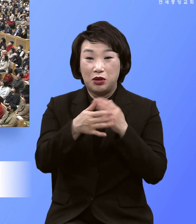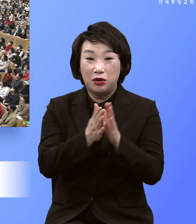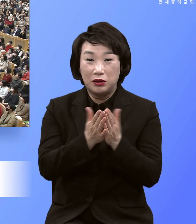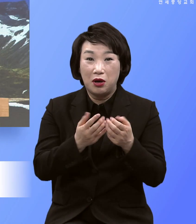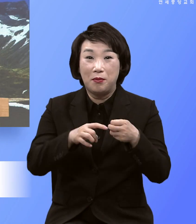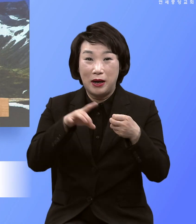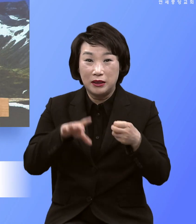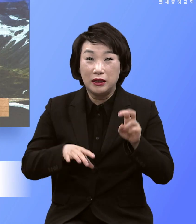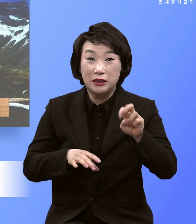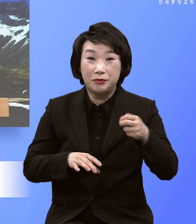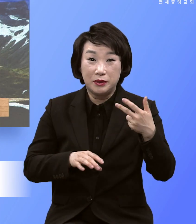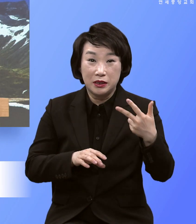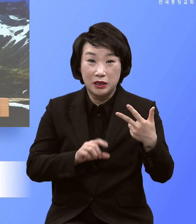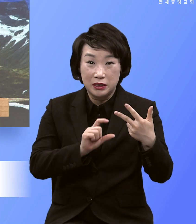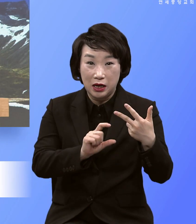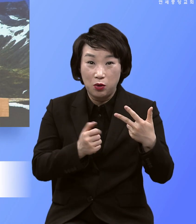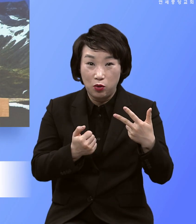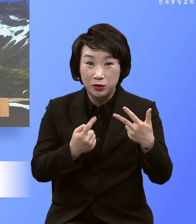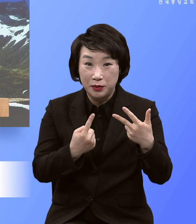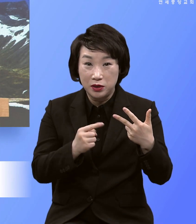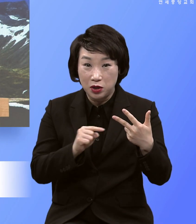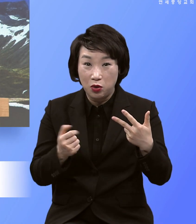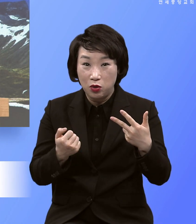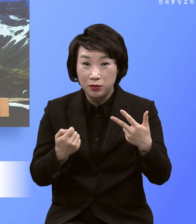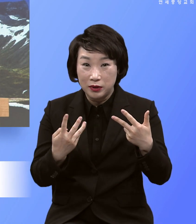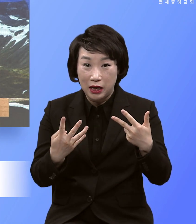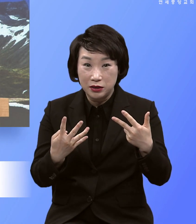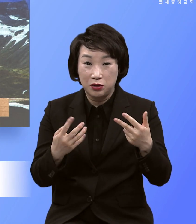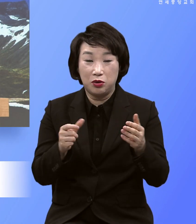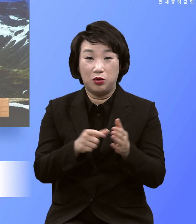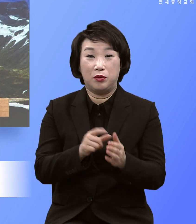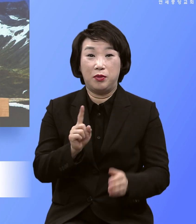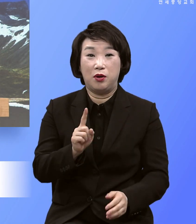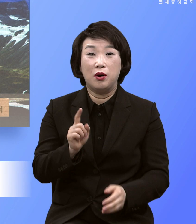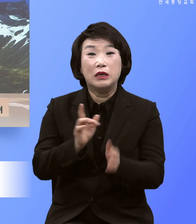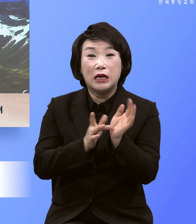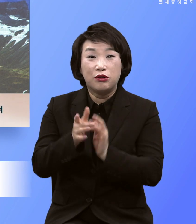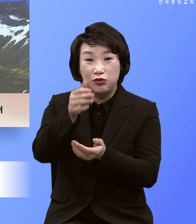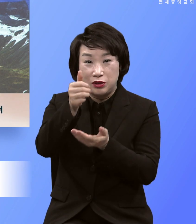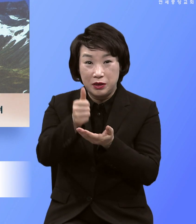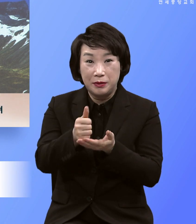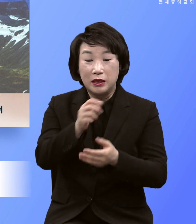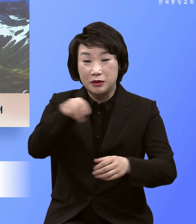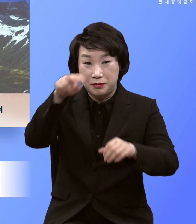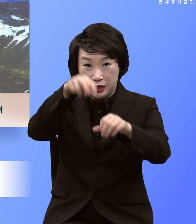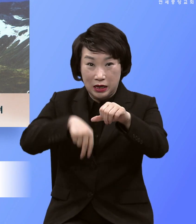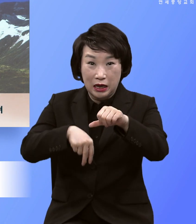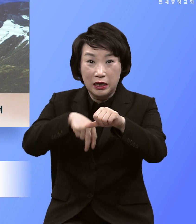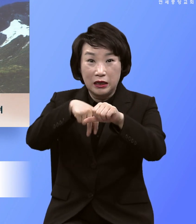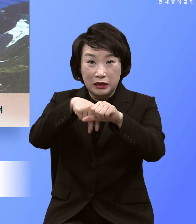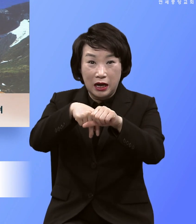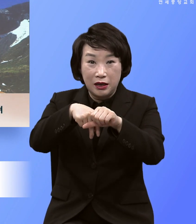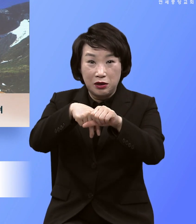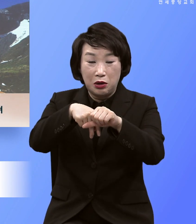마태복음 27장 51절 54절에 예수께서 십자가에서